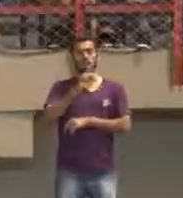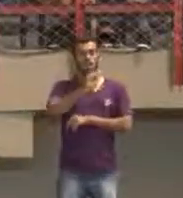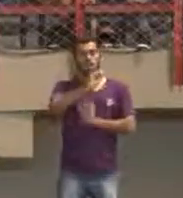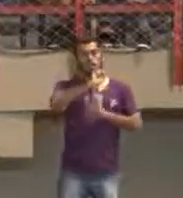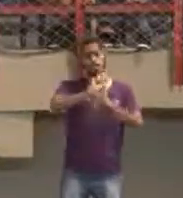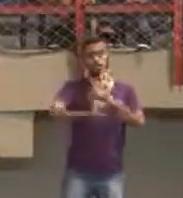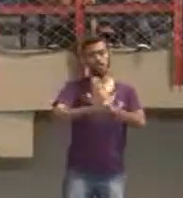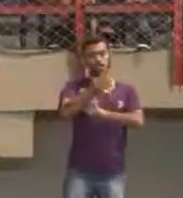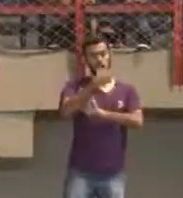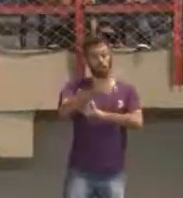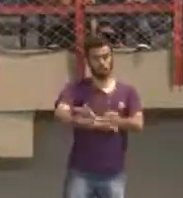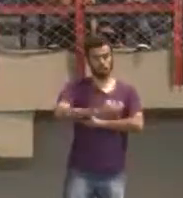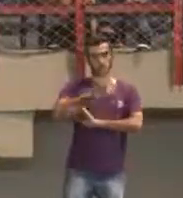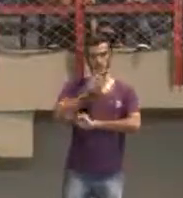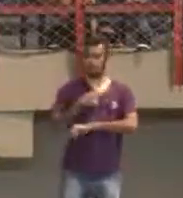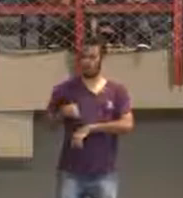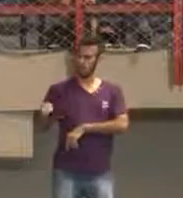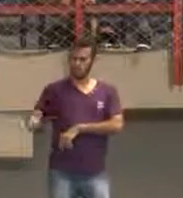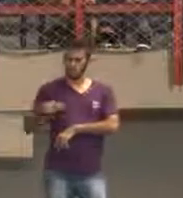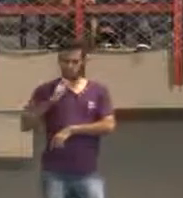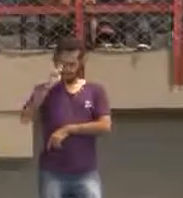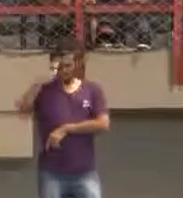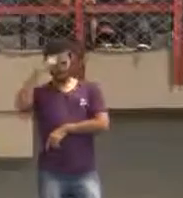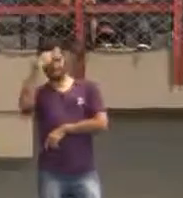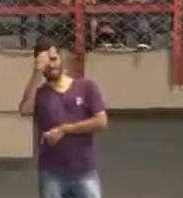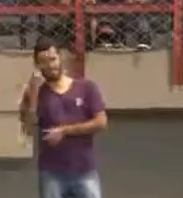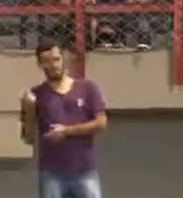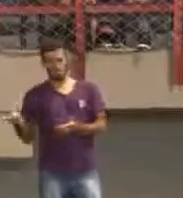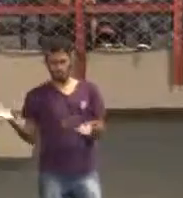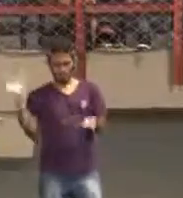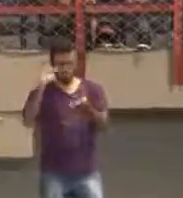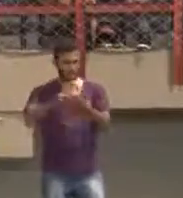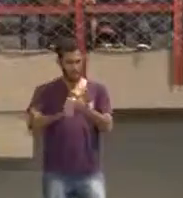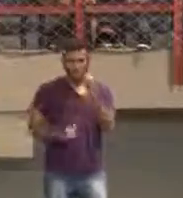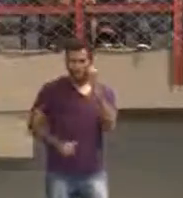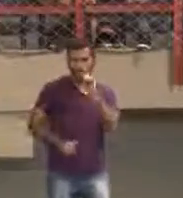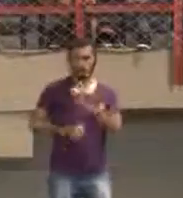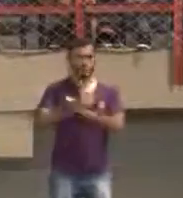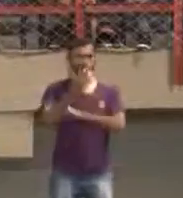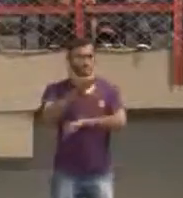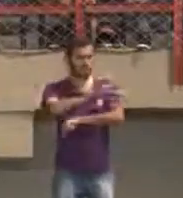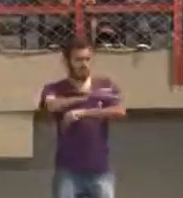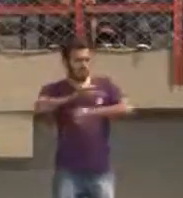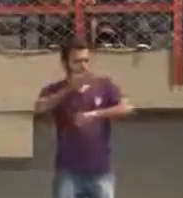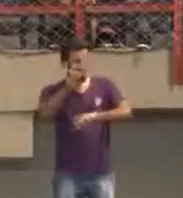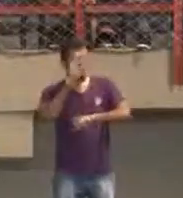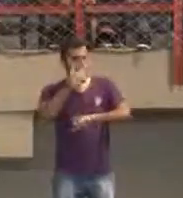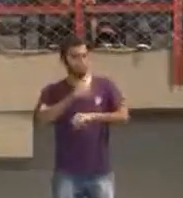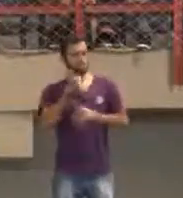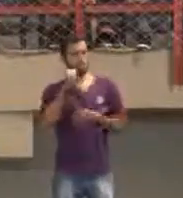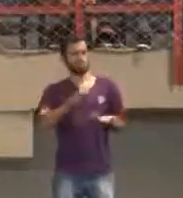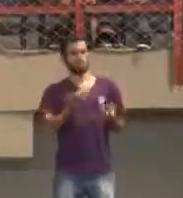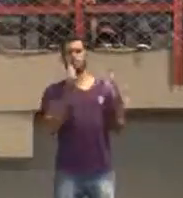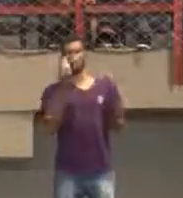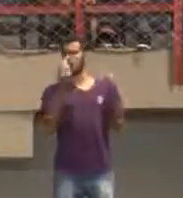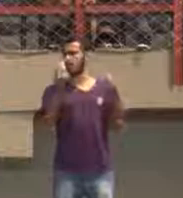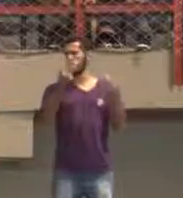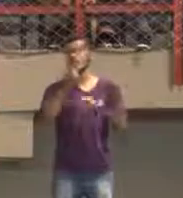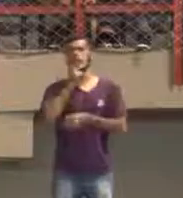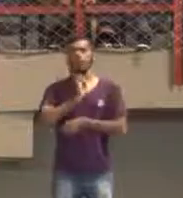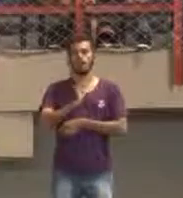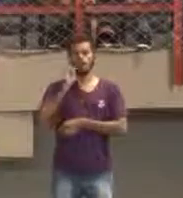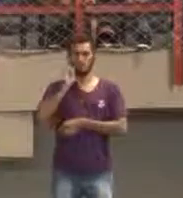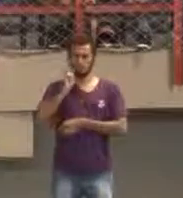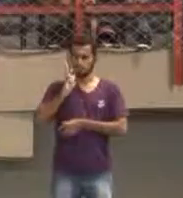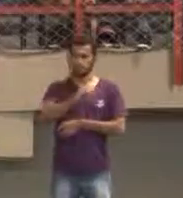o cara negro com uma moça branca e linda. Aí o pai dele morre. Quando o pai